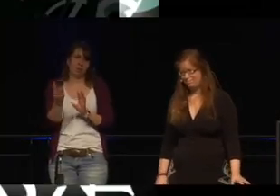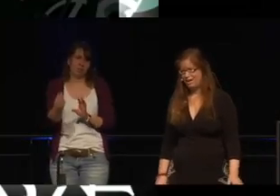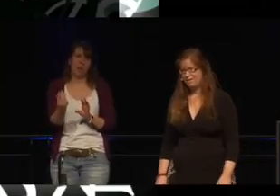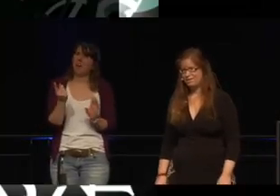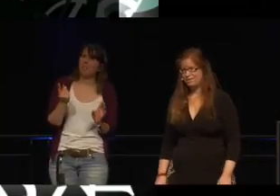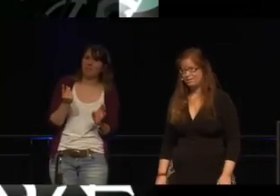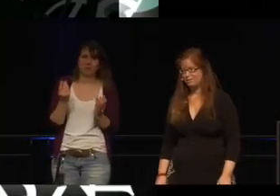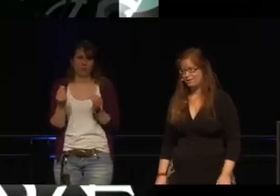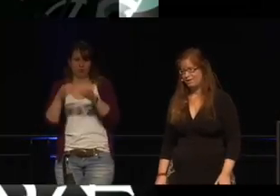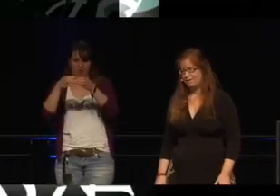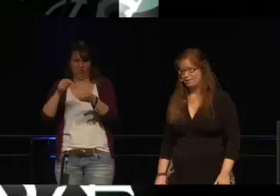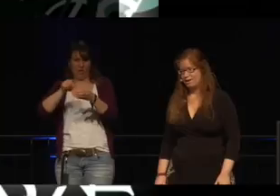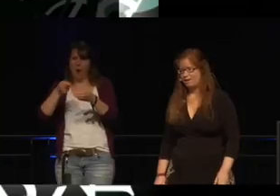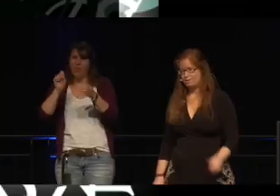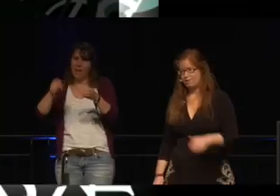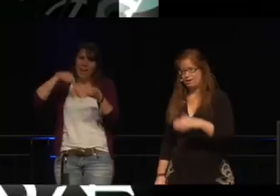dispositivos han sido hackeados.